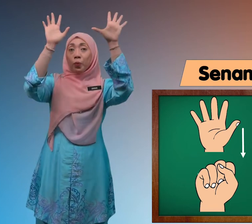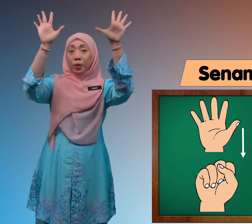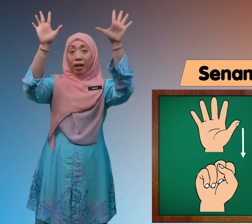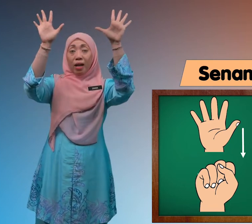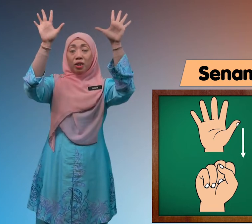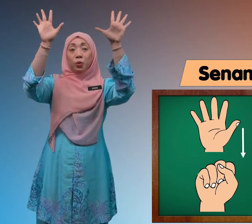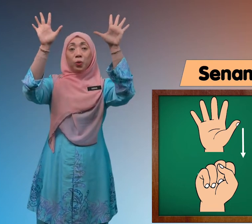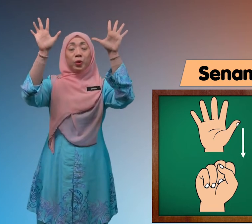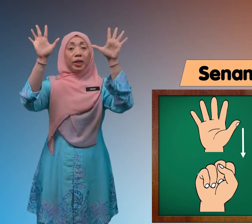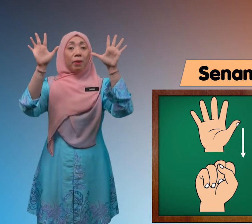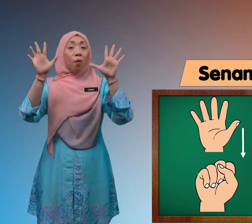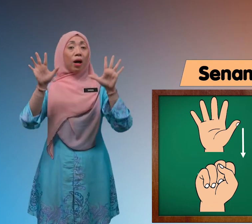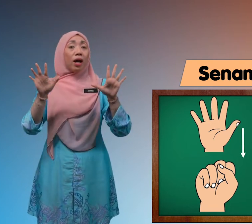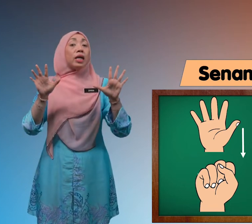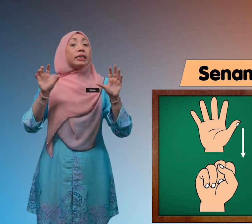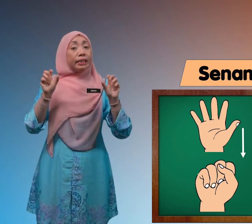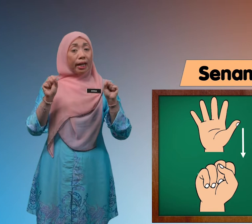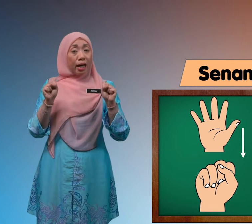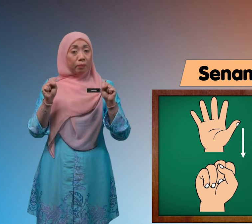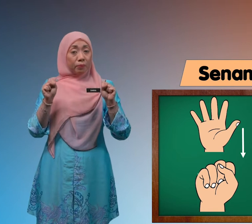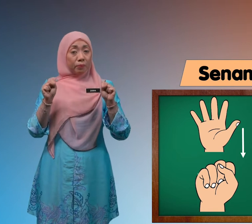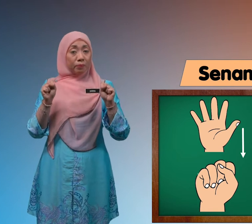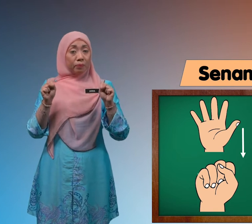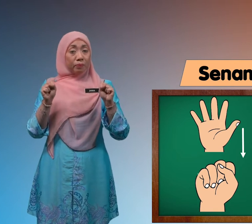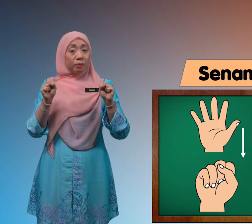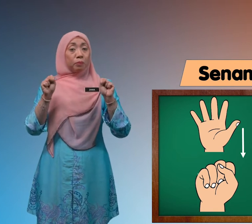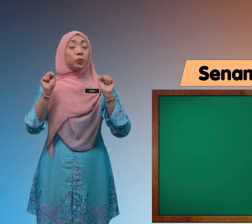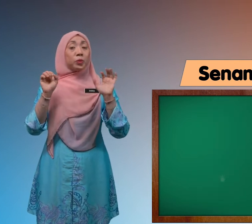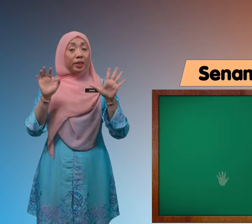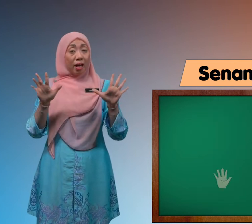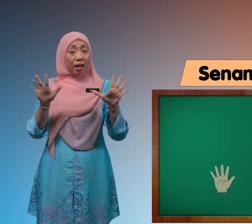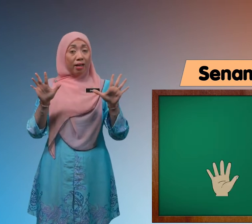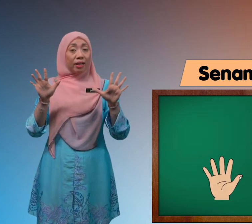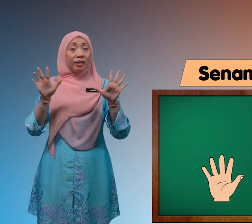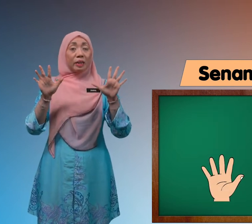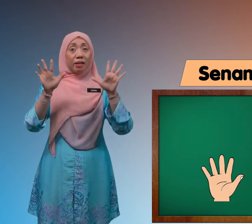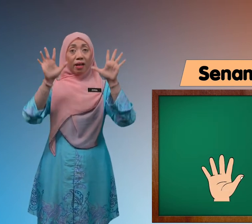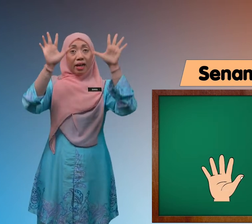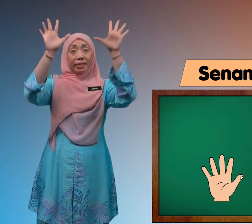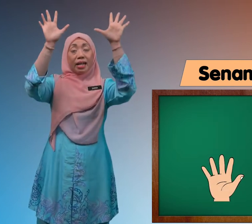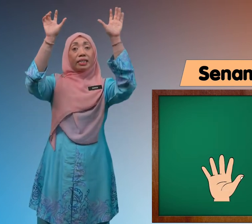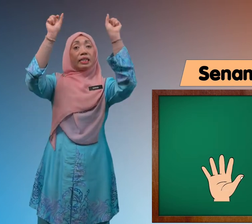Buka, turun ke bawah, genggam. Buka, gerak ke atas,